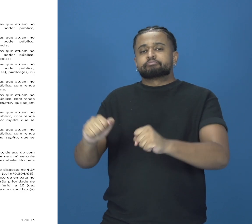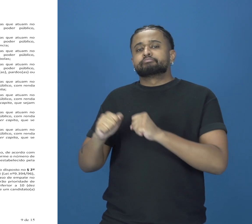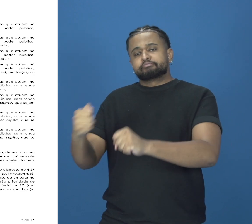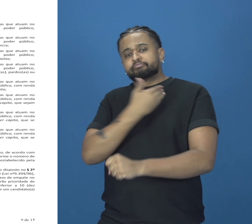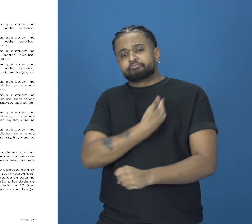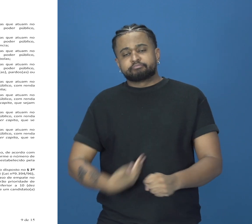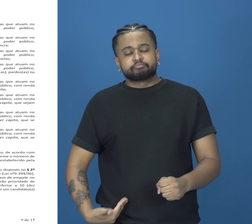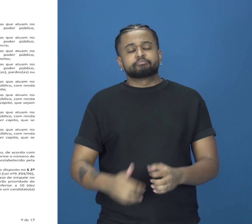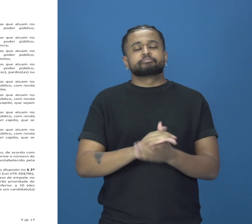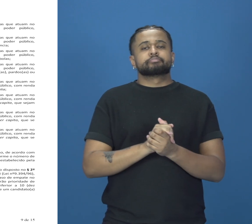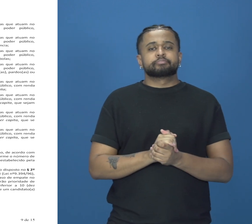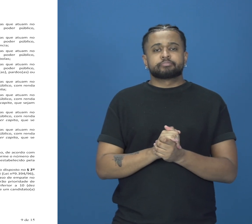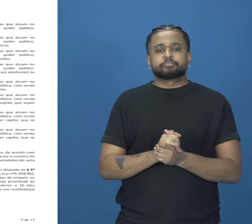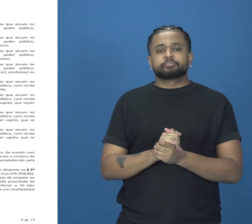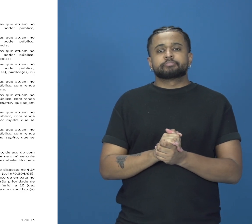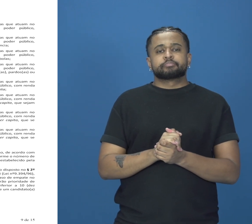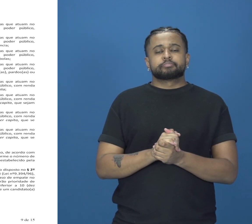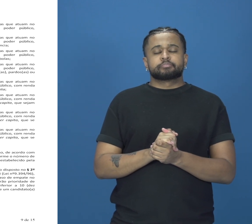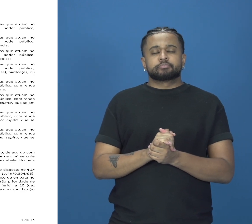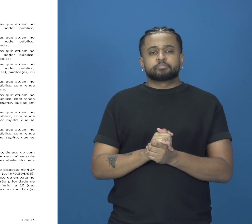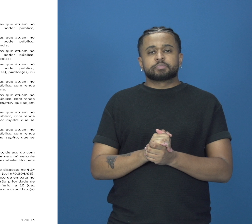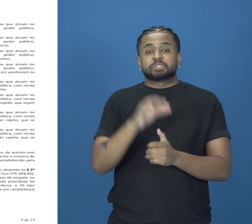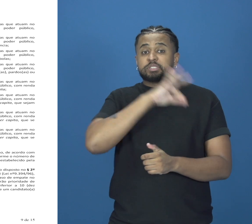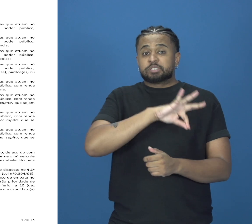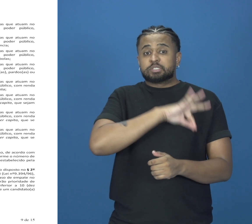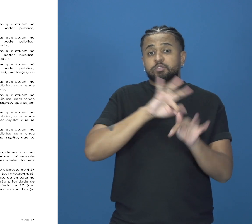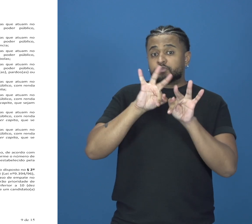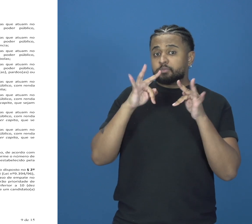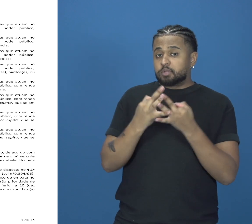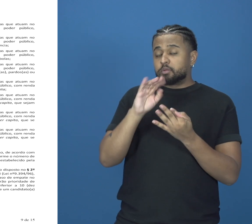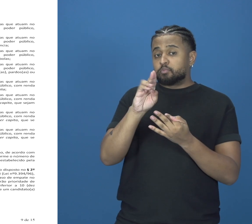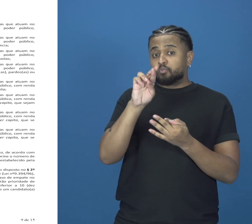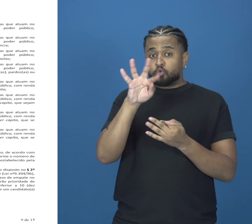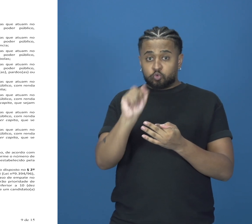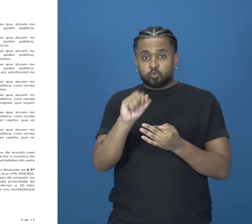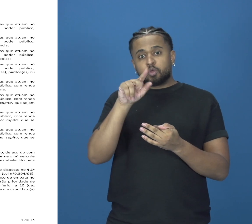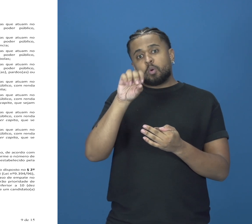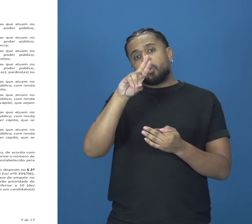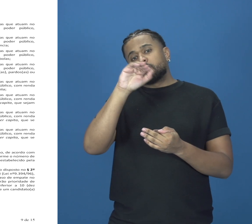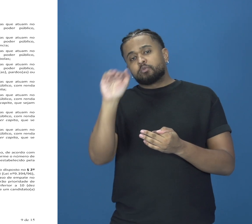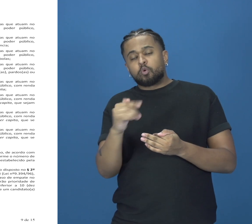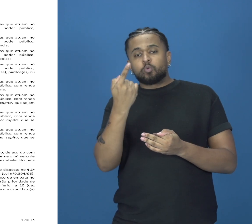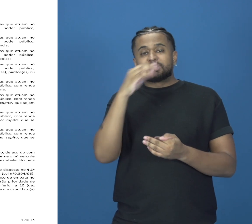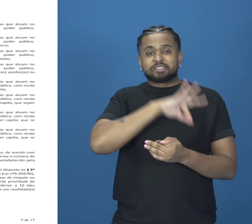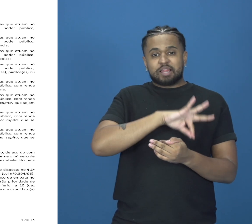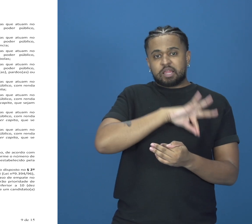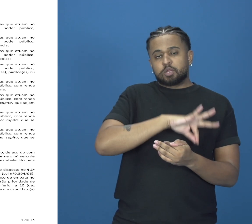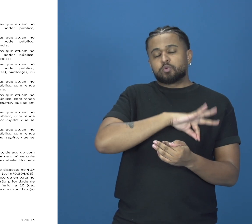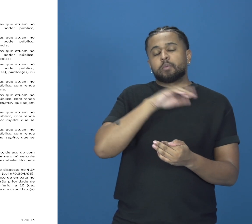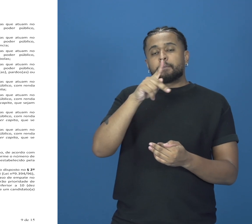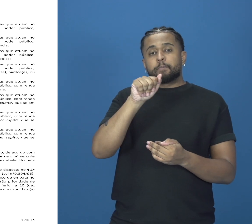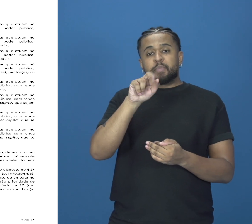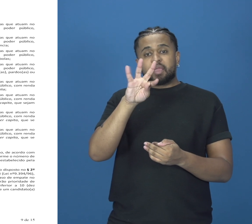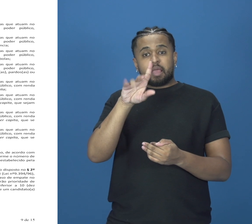campo, conveniadas com o poder público, com renda familiar bruta igual ou inferior a um salário mínimo per capita,